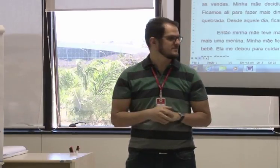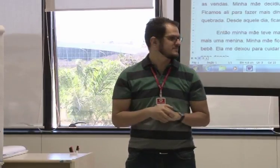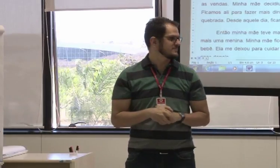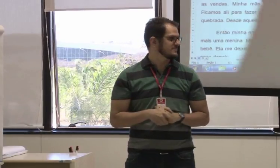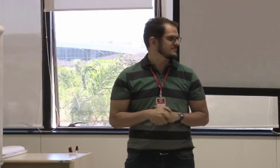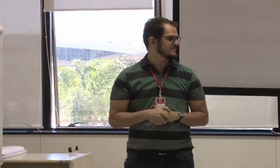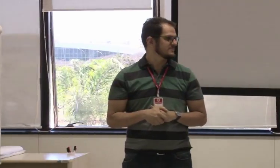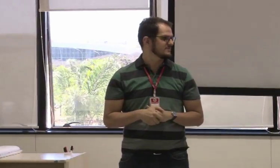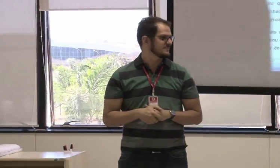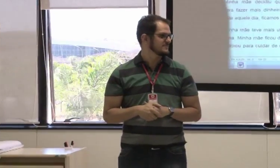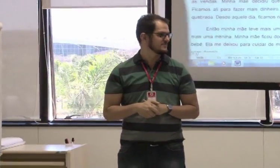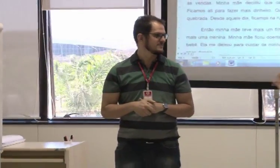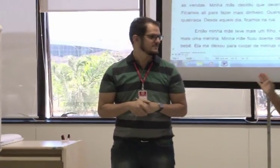Aí é uma unidade.